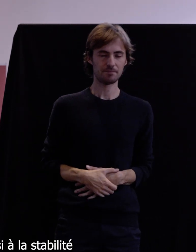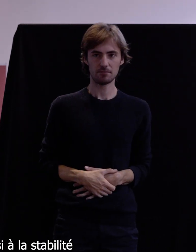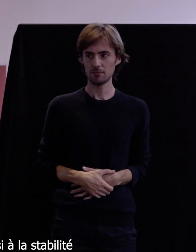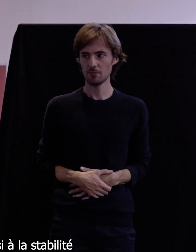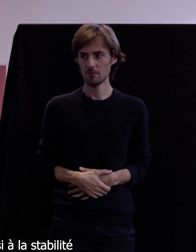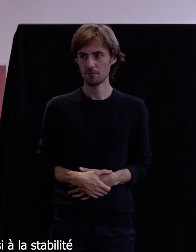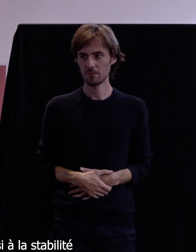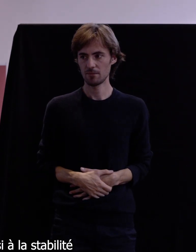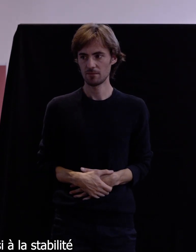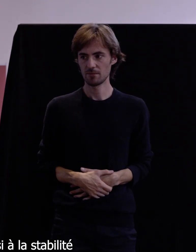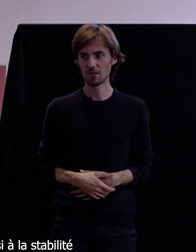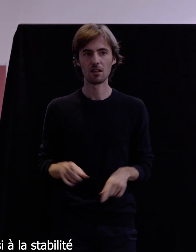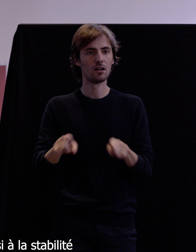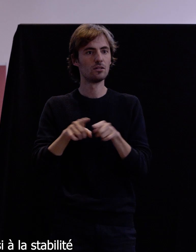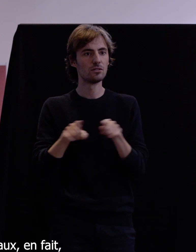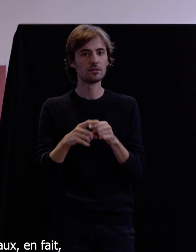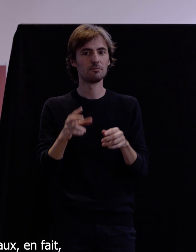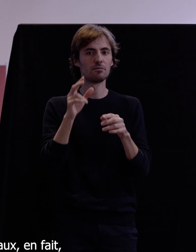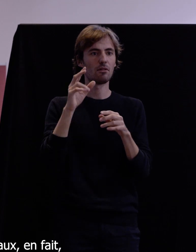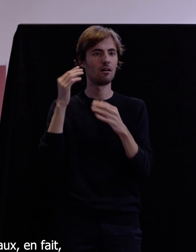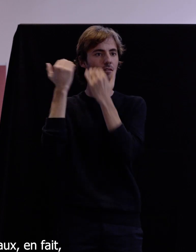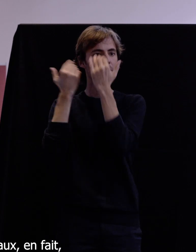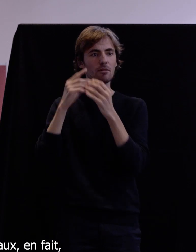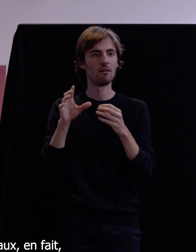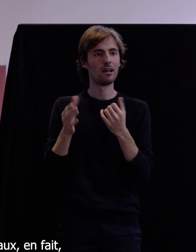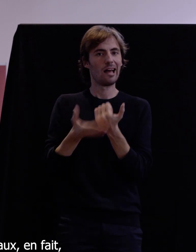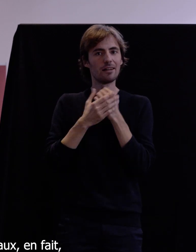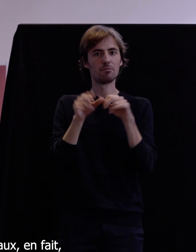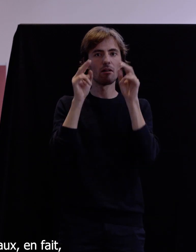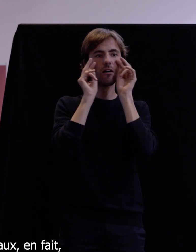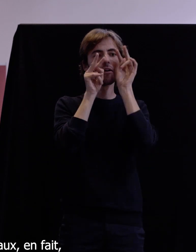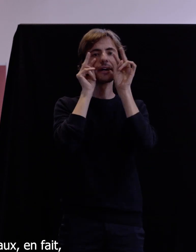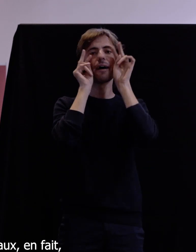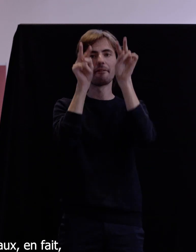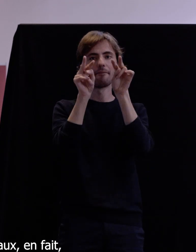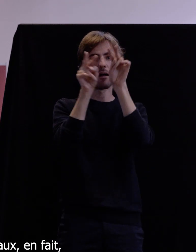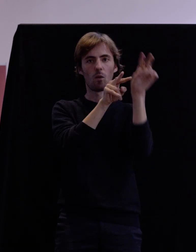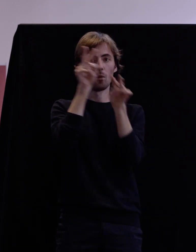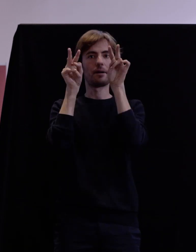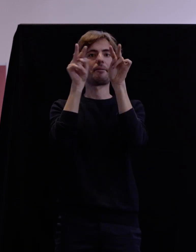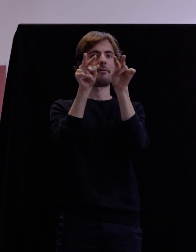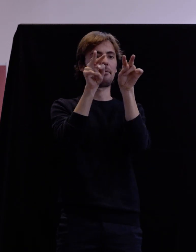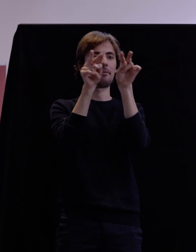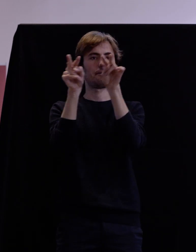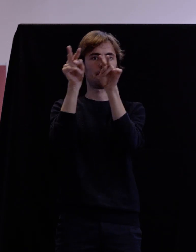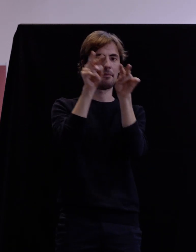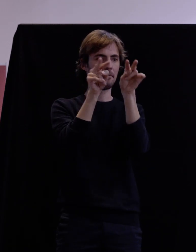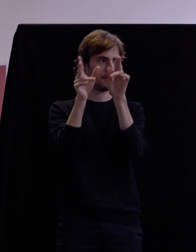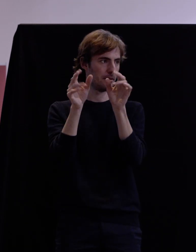Il vous aide aussi à la stabilité du regard. Ces petits canaux, en fait, ils vont envoyer ces petits canaux